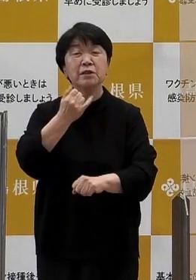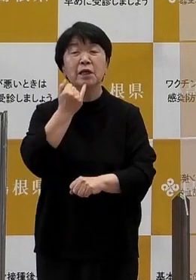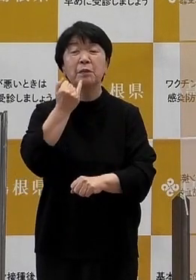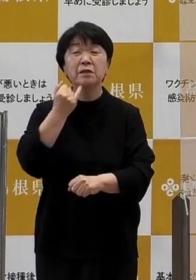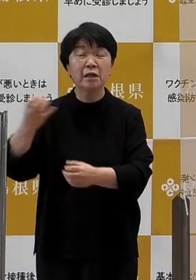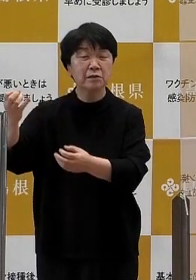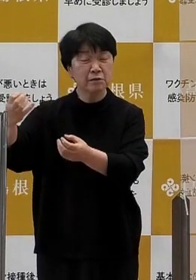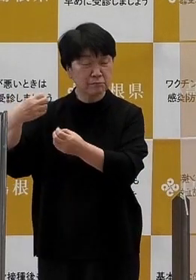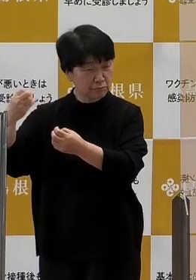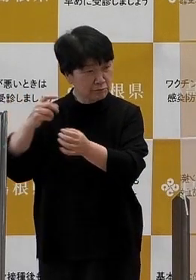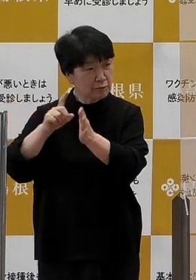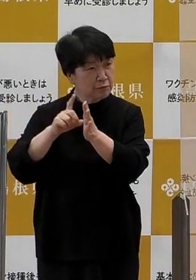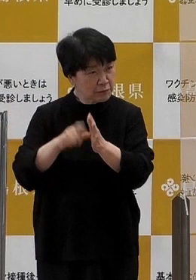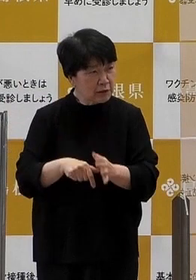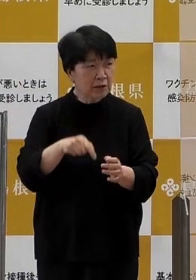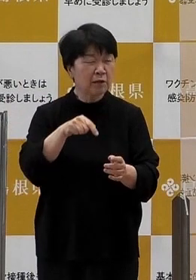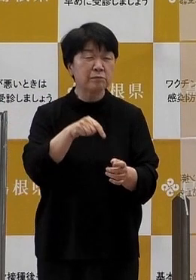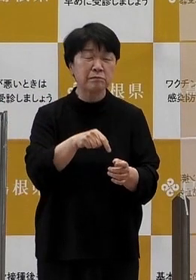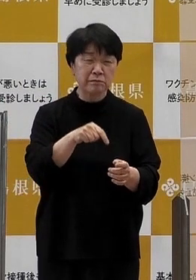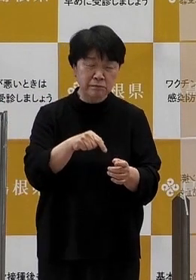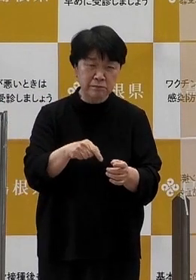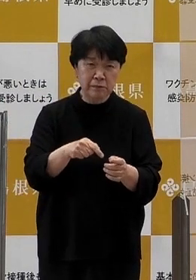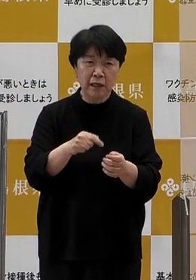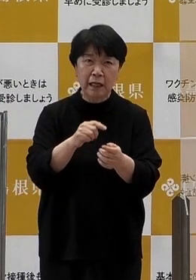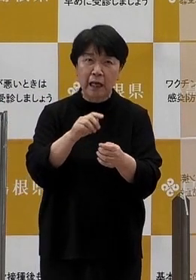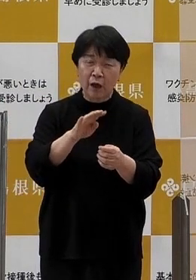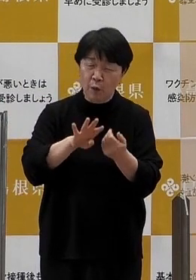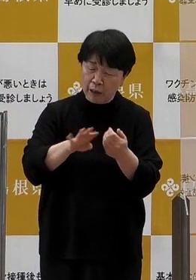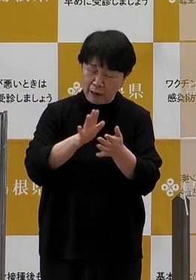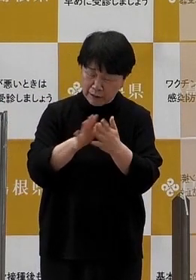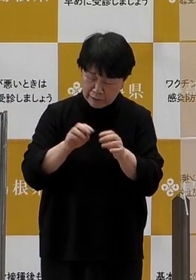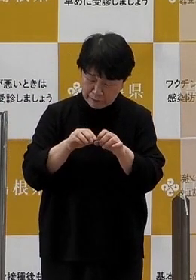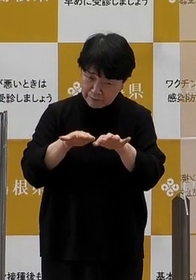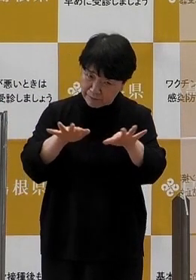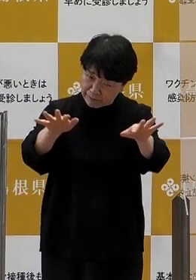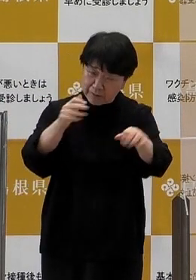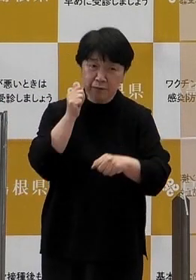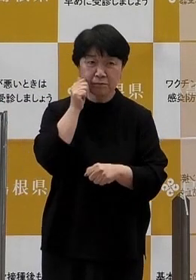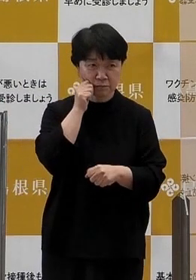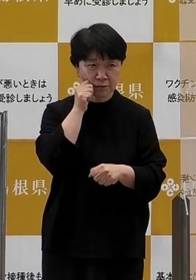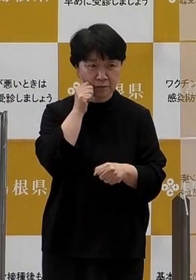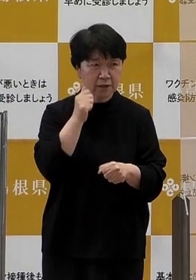ないが まず一つ。もう一つ、これまで